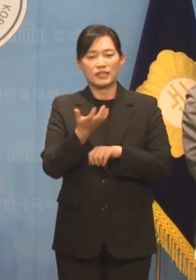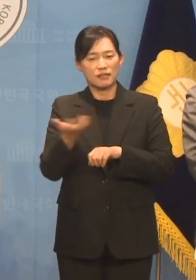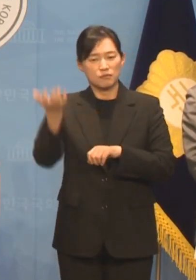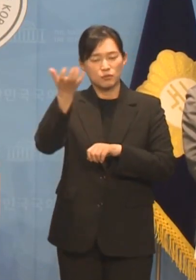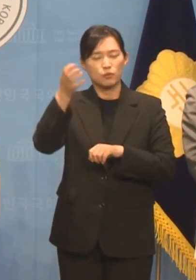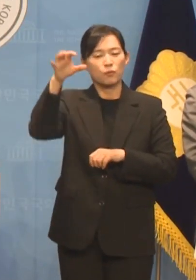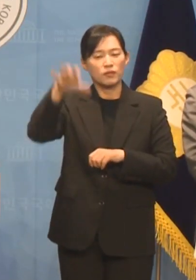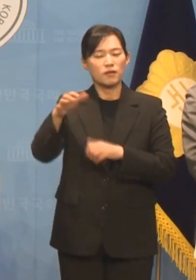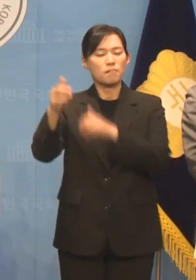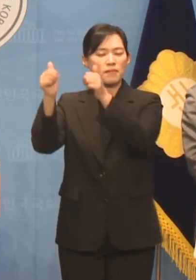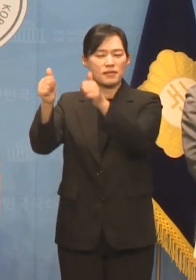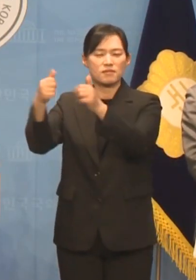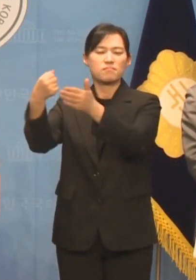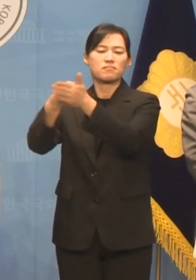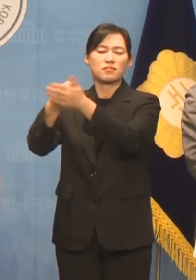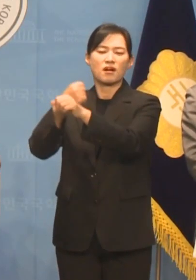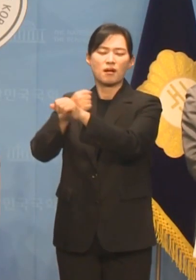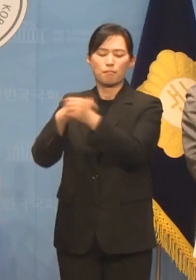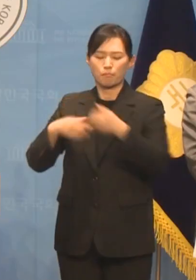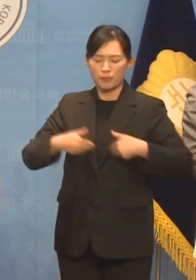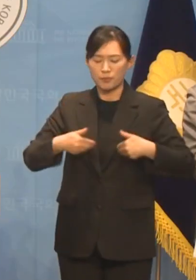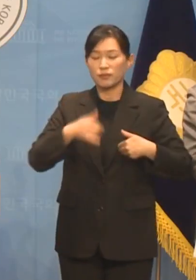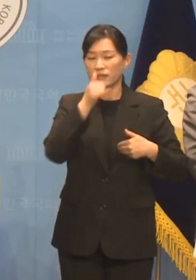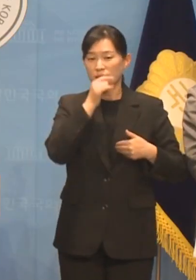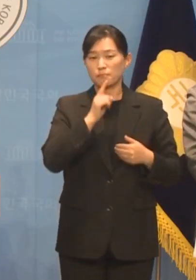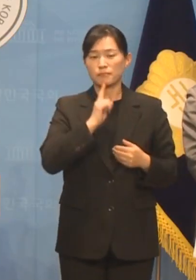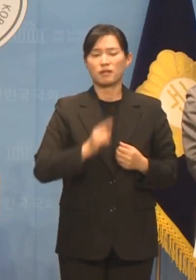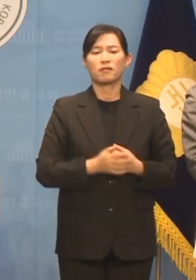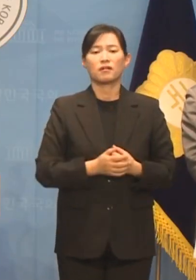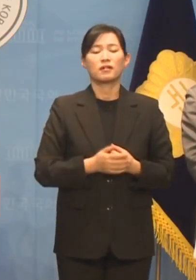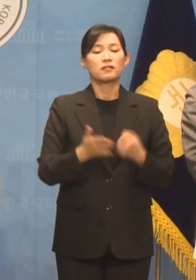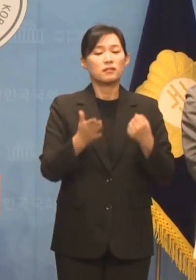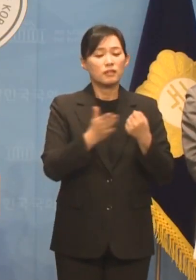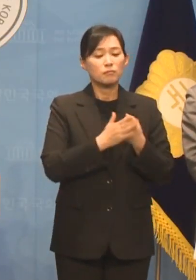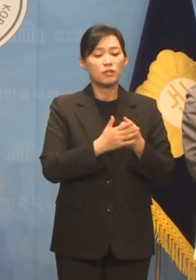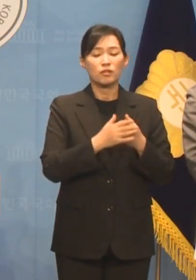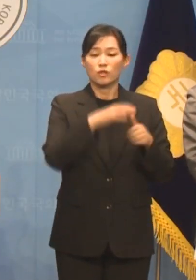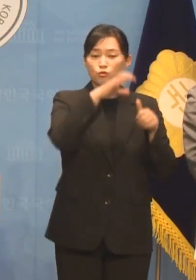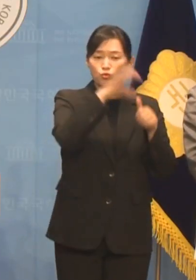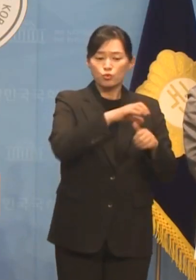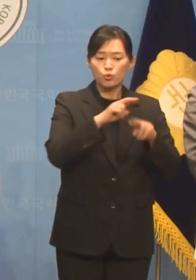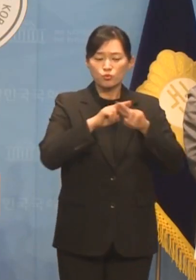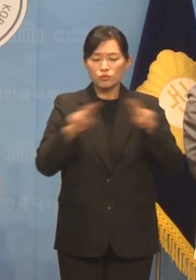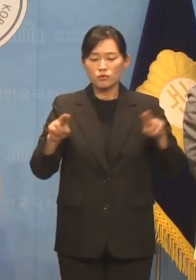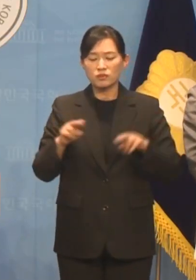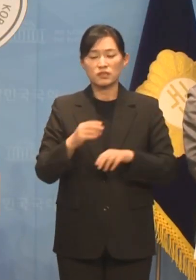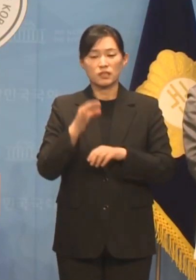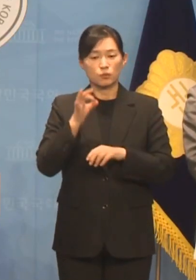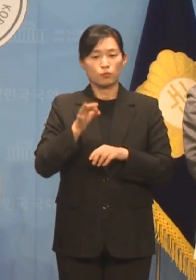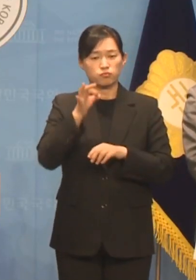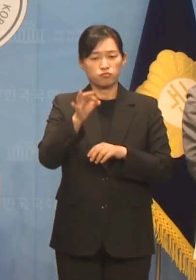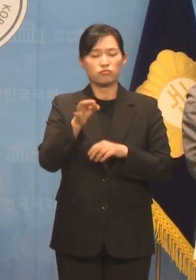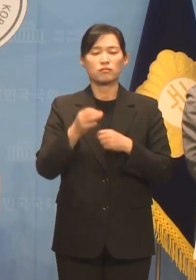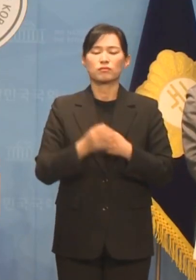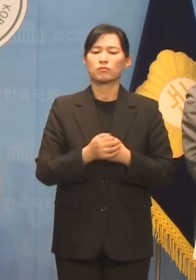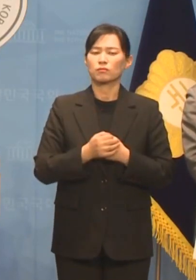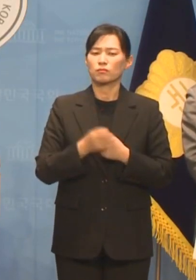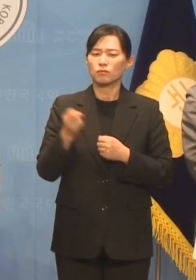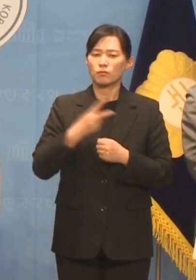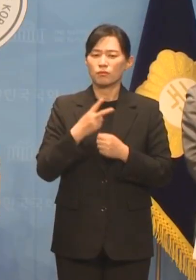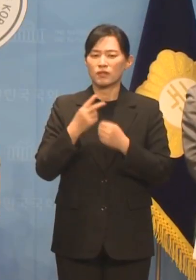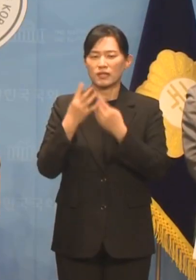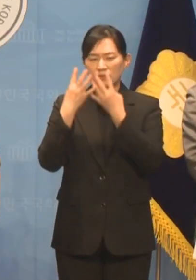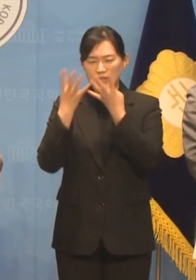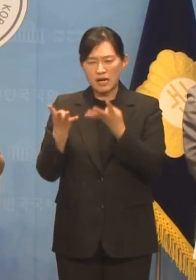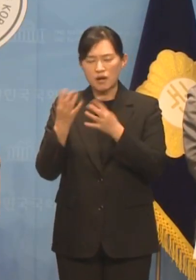상급심에서 그 판단을 받아볼 필요가 있다. 그렇기 때문에 구속 취소는 보석과 구속 집행정지